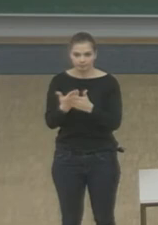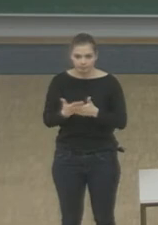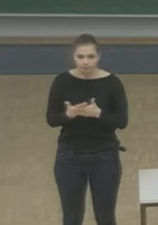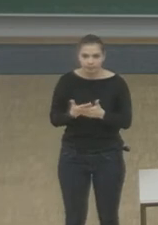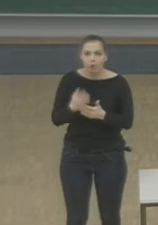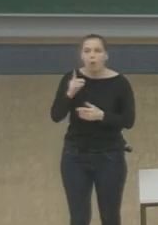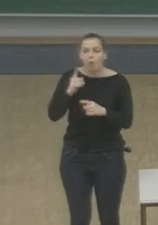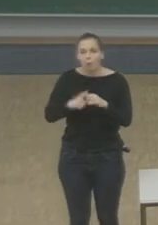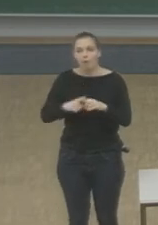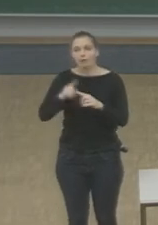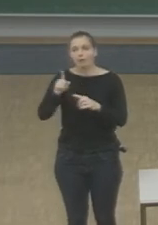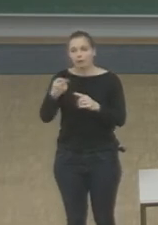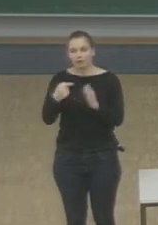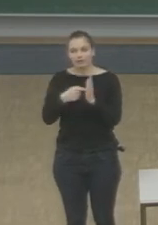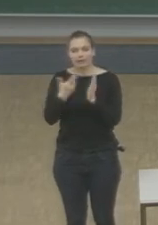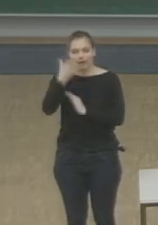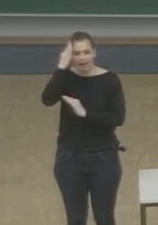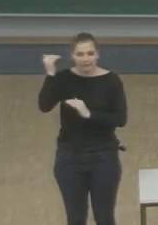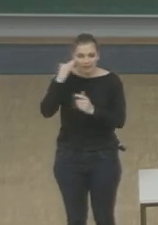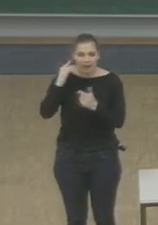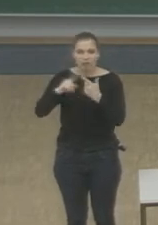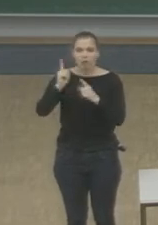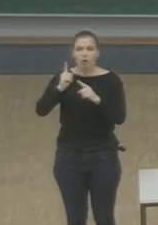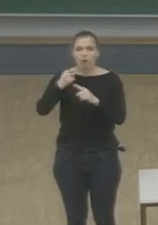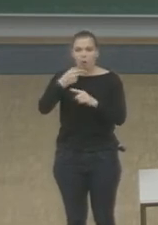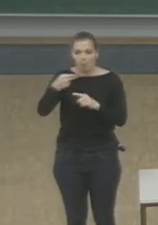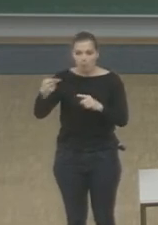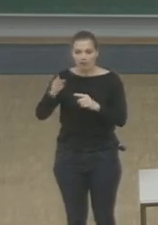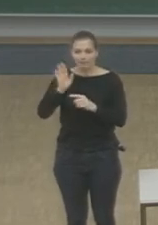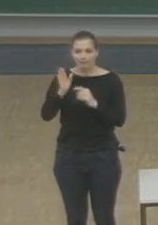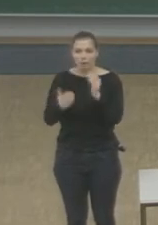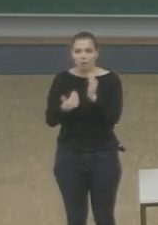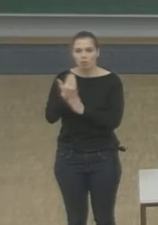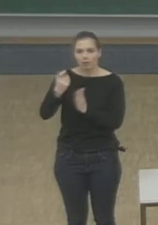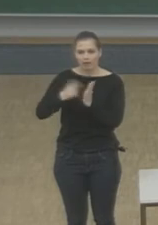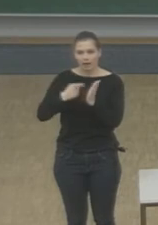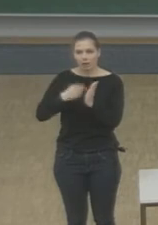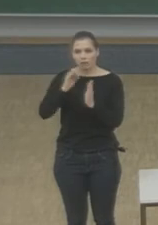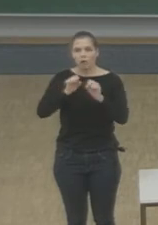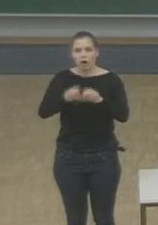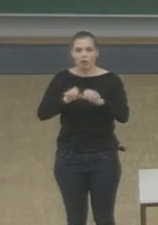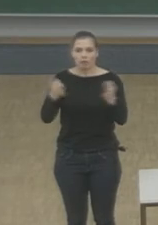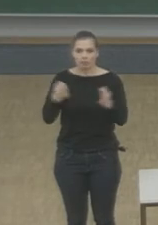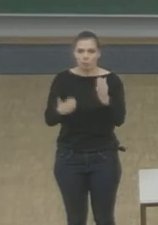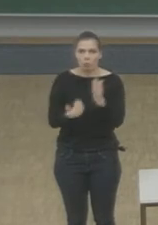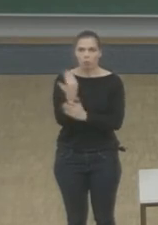und gegenüber Zeiten Kants und Humboldts auch ganz neue Herausforderungen für die Aufklärung mit sich